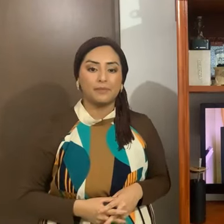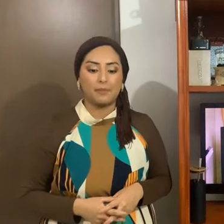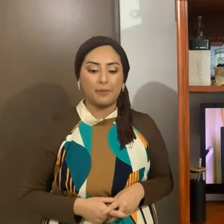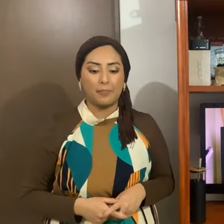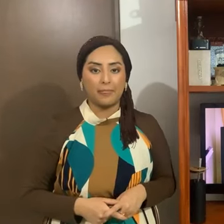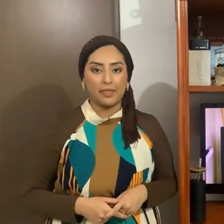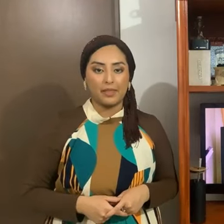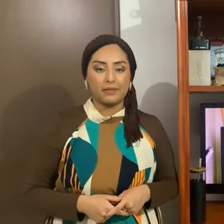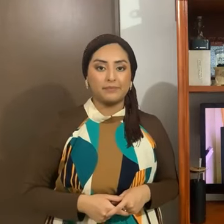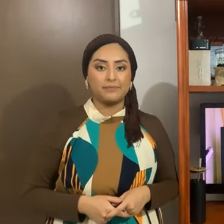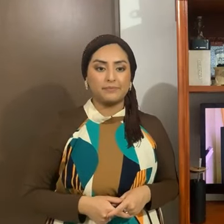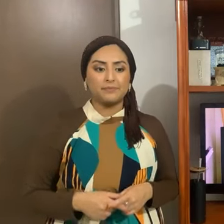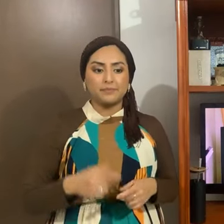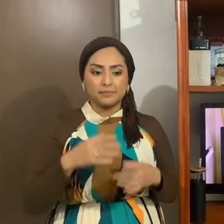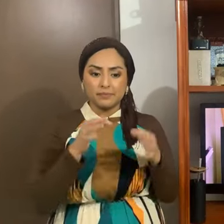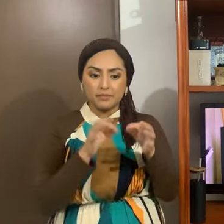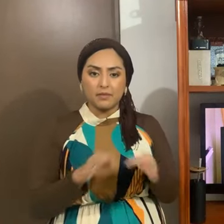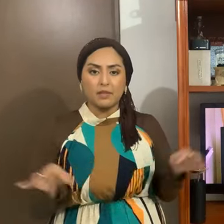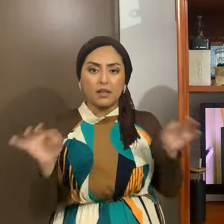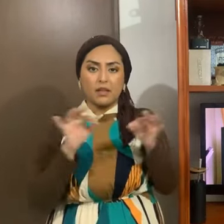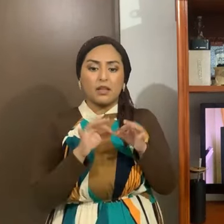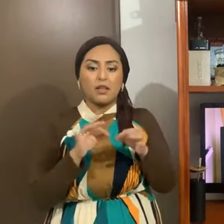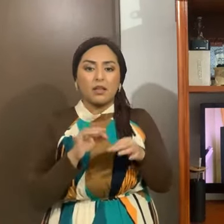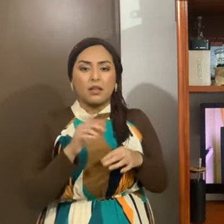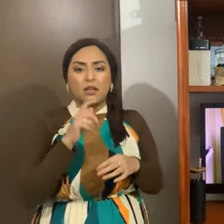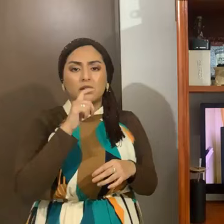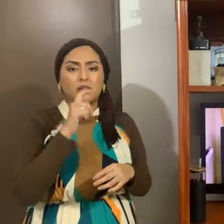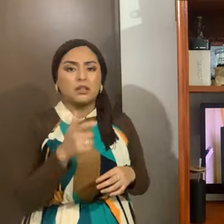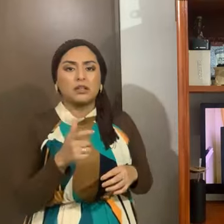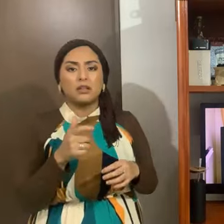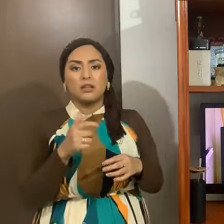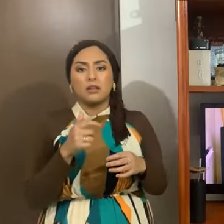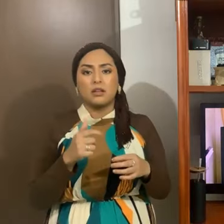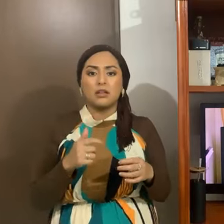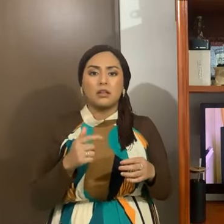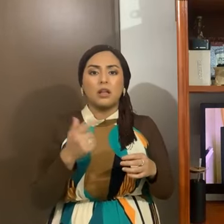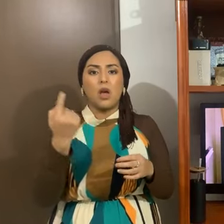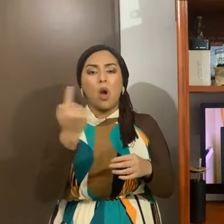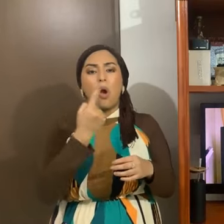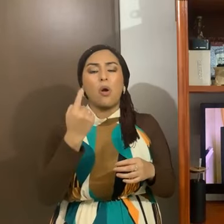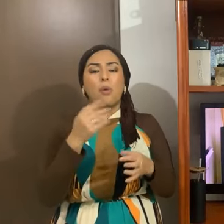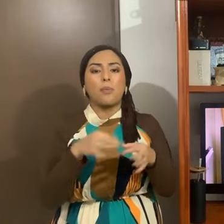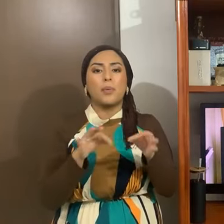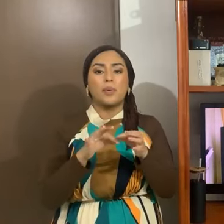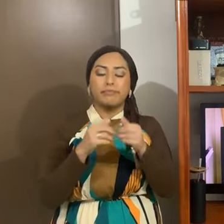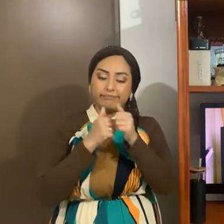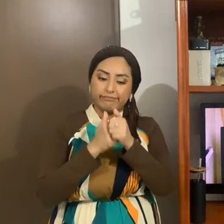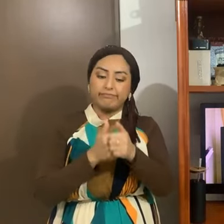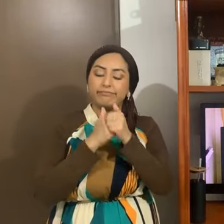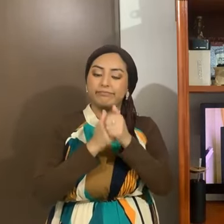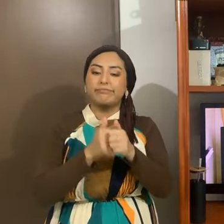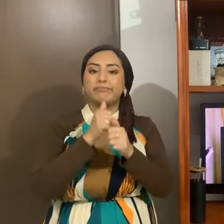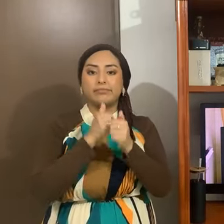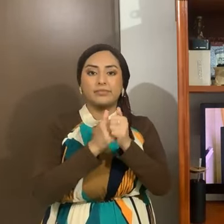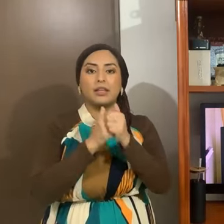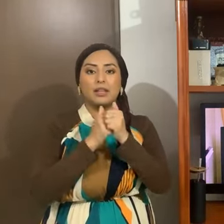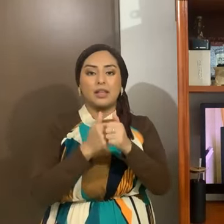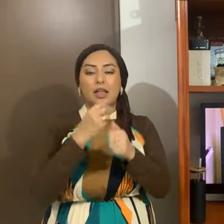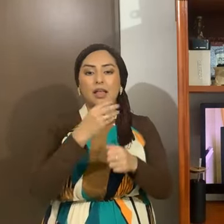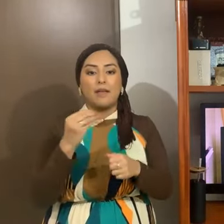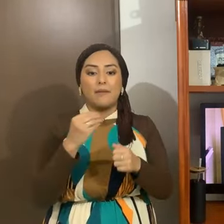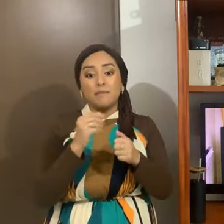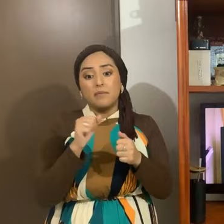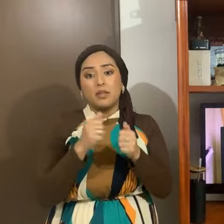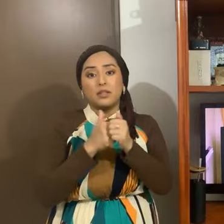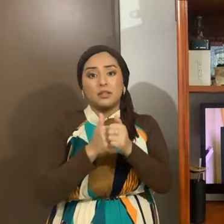este nuevo hábito. Es algo muy importante y no requiere, amados Sahim, más que ser perseverantes y